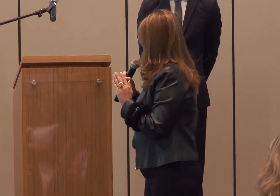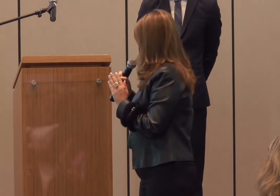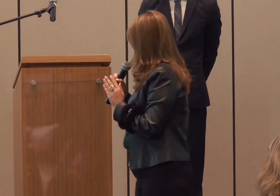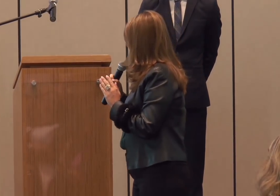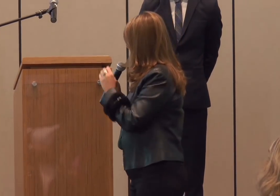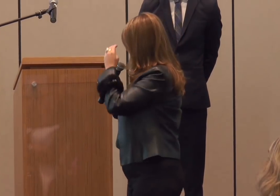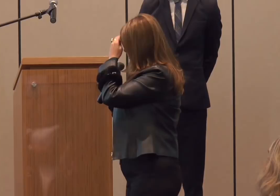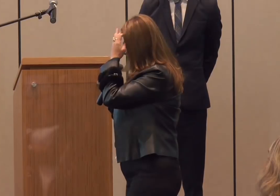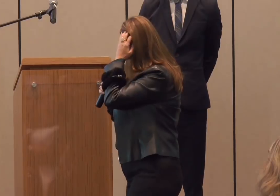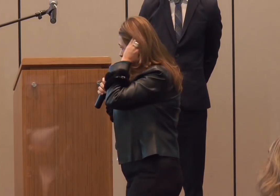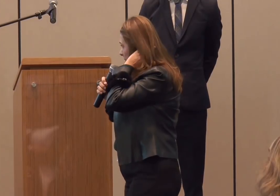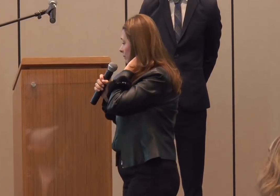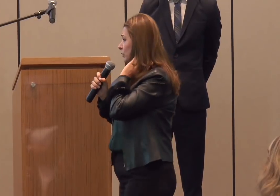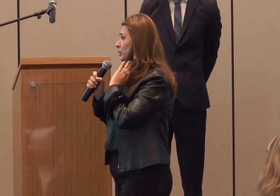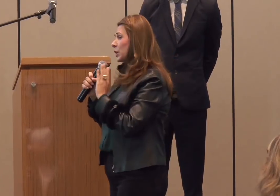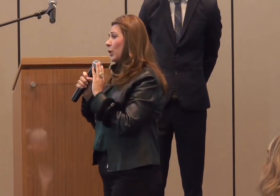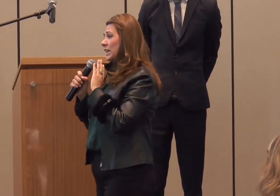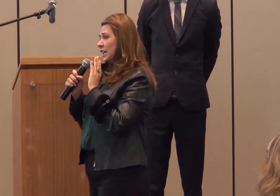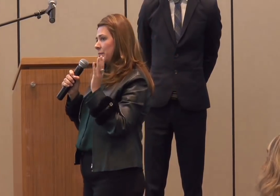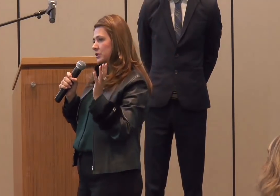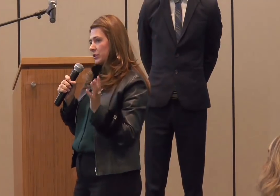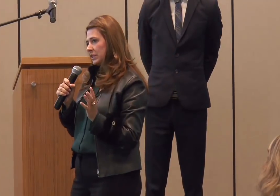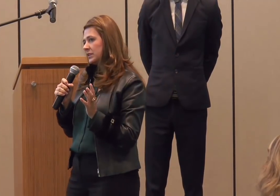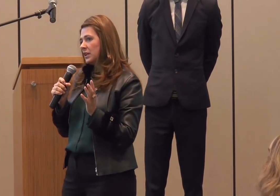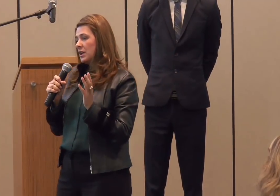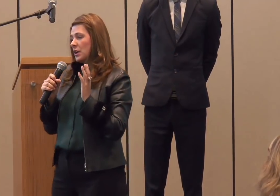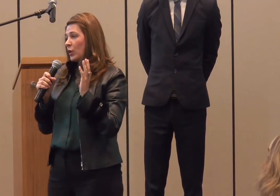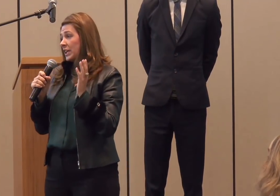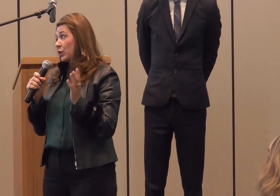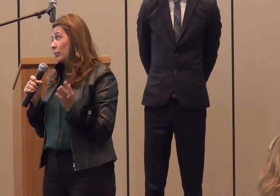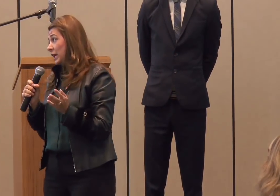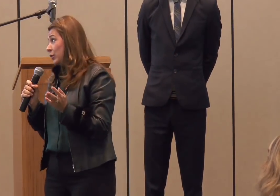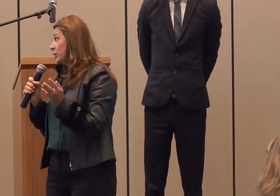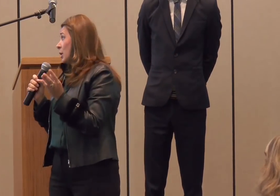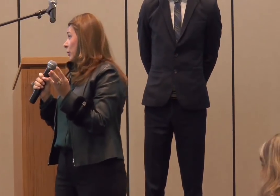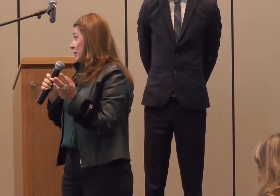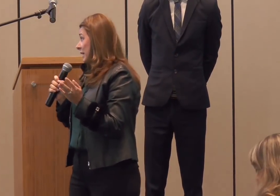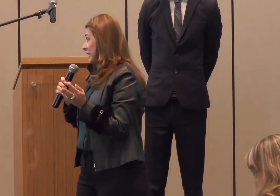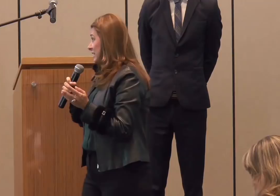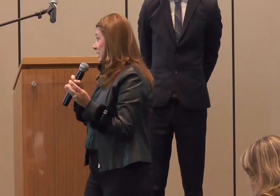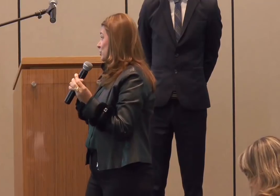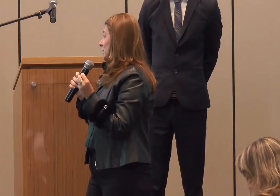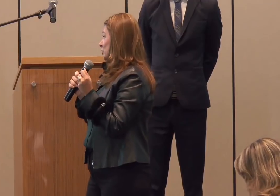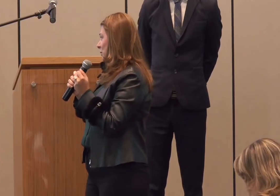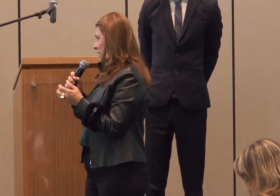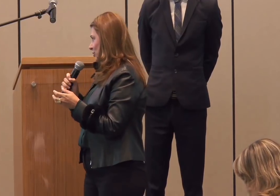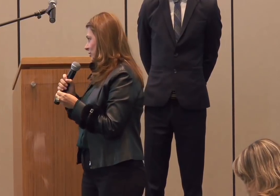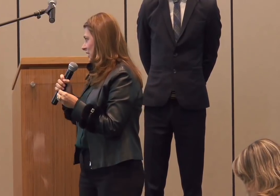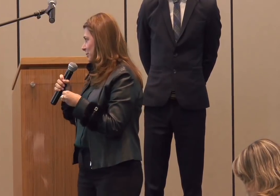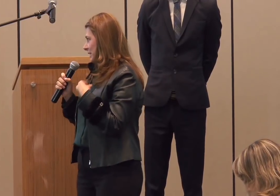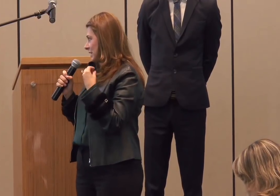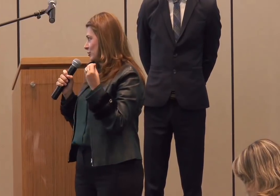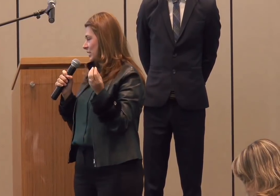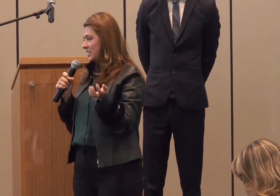130 mil millones de pesos donde cualquier persona cualquier colombiano puede invertir desde 200 mil